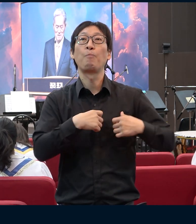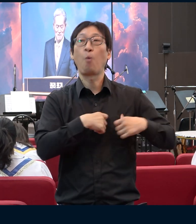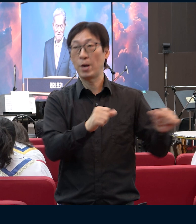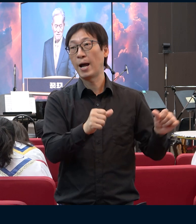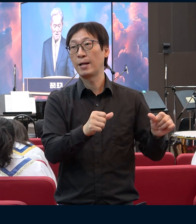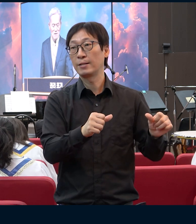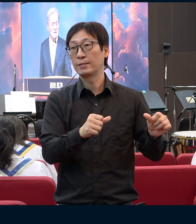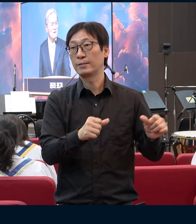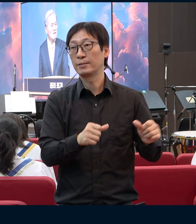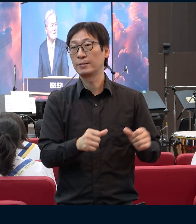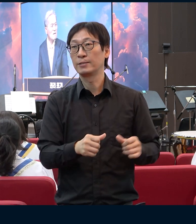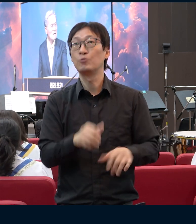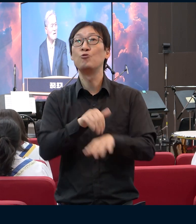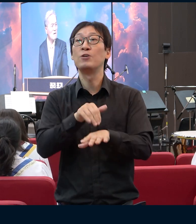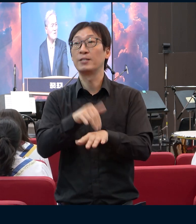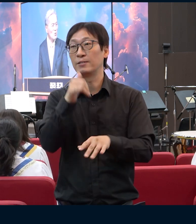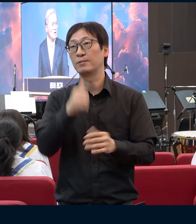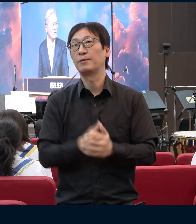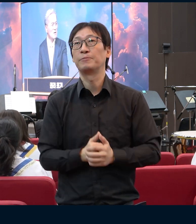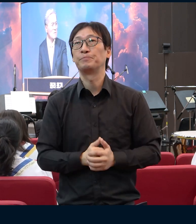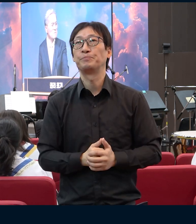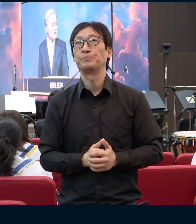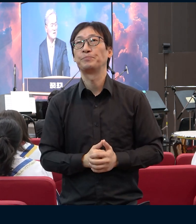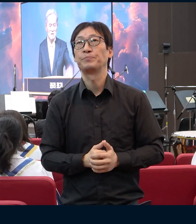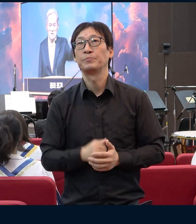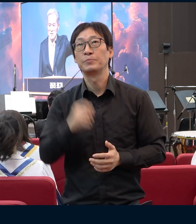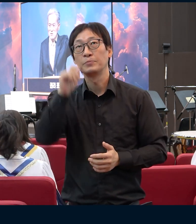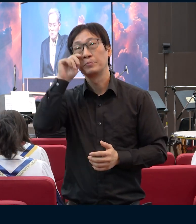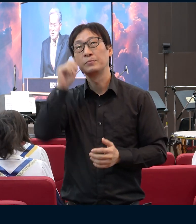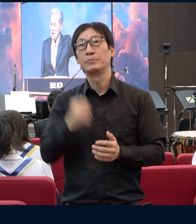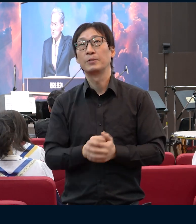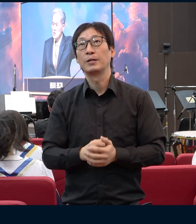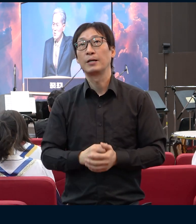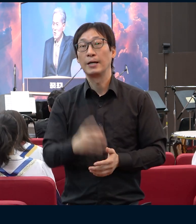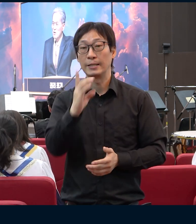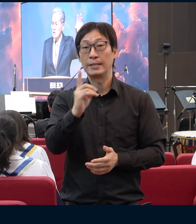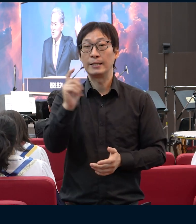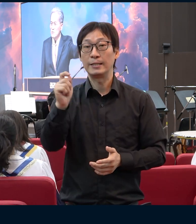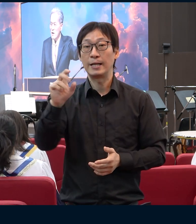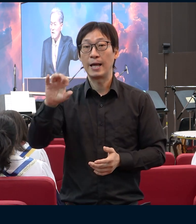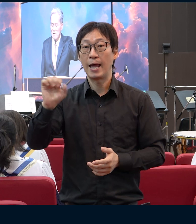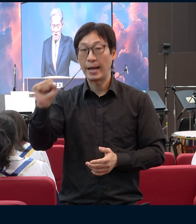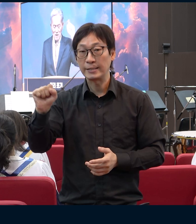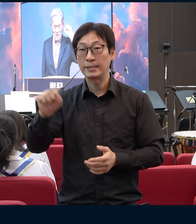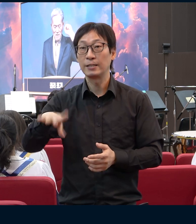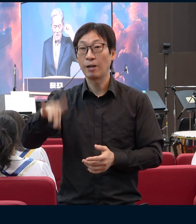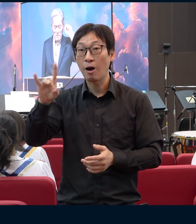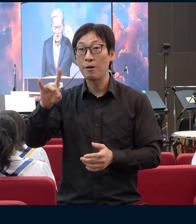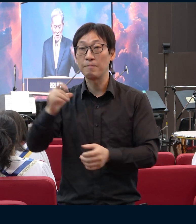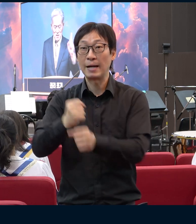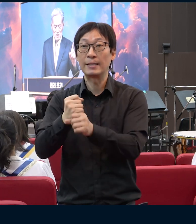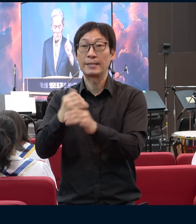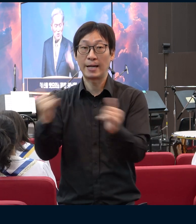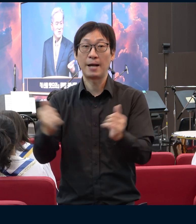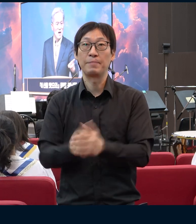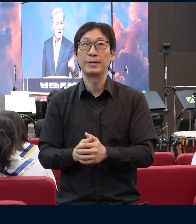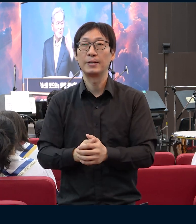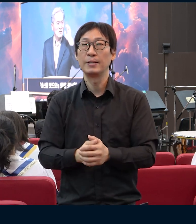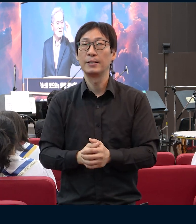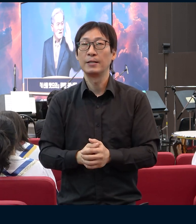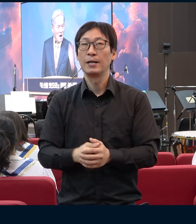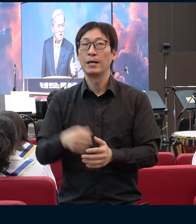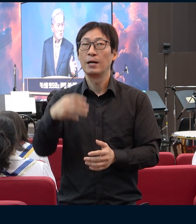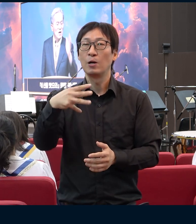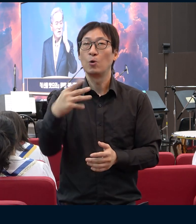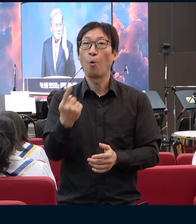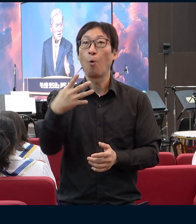포기. 예, 로렌 커닝햄, DTS를 처음 시작한 분이죠. 그분의 내신을